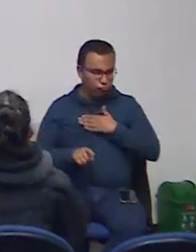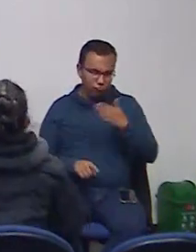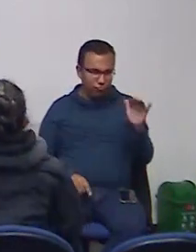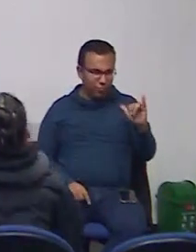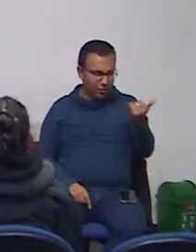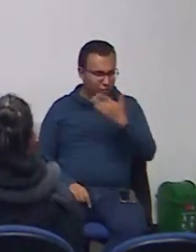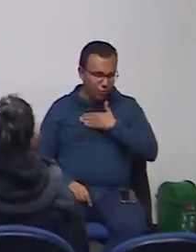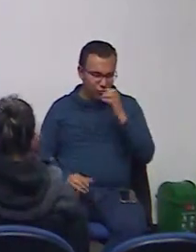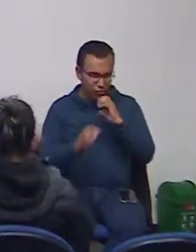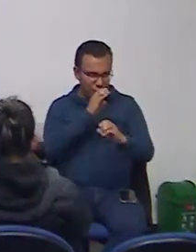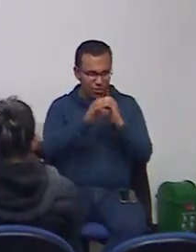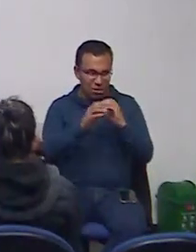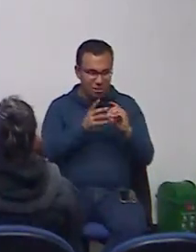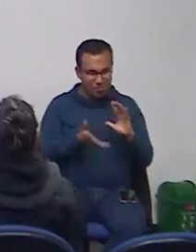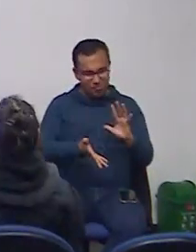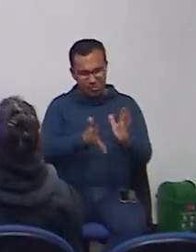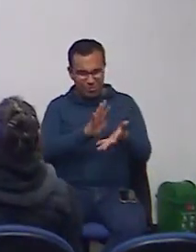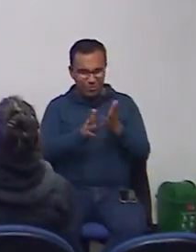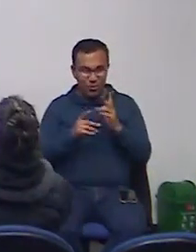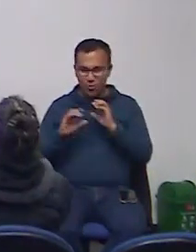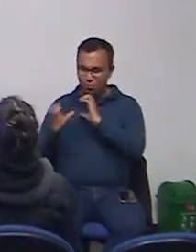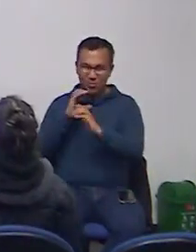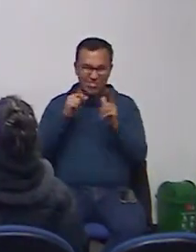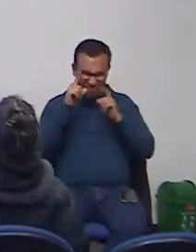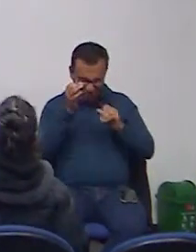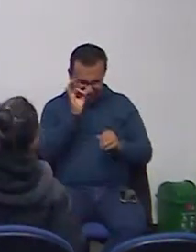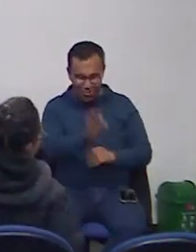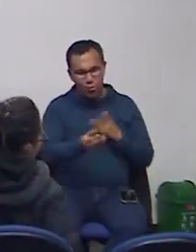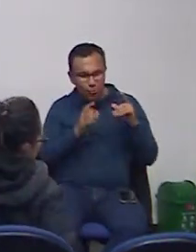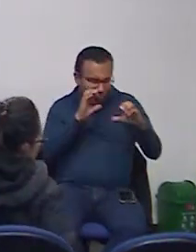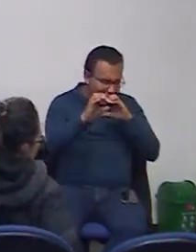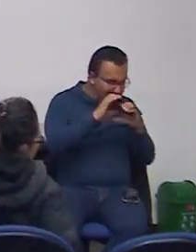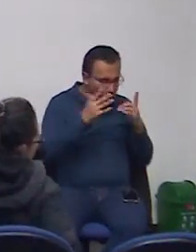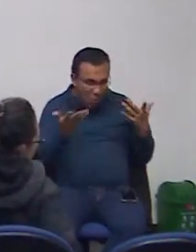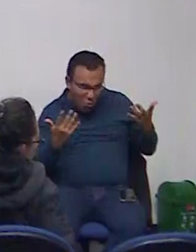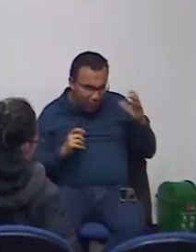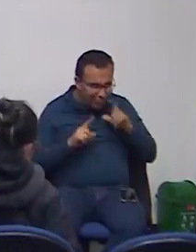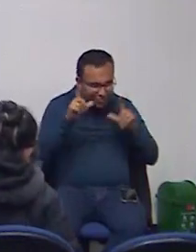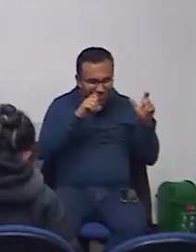Ahí nos comunicamos Yo me sé comunicar con todo el mundo Eso sí te lo